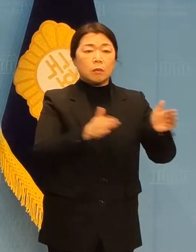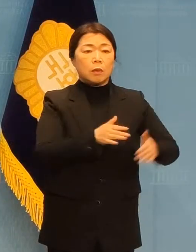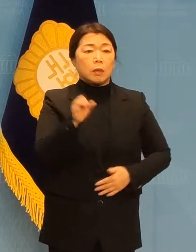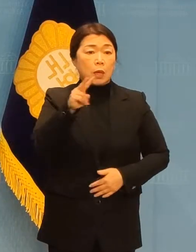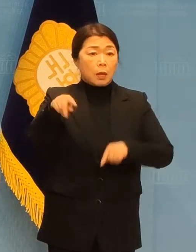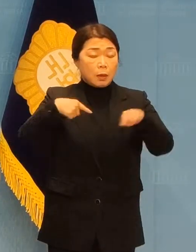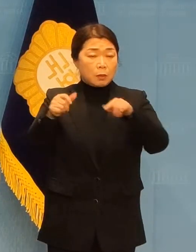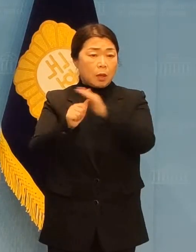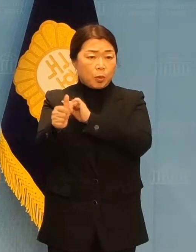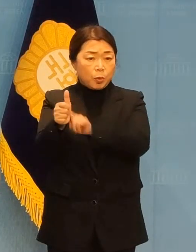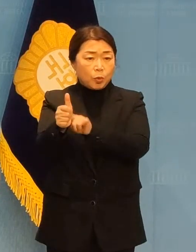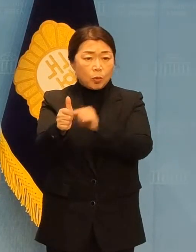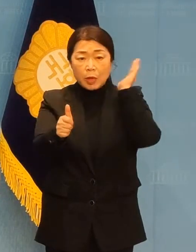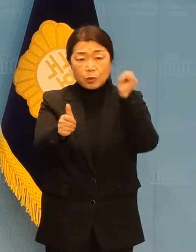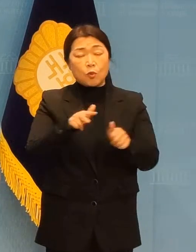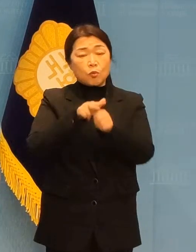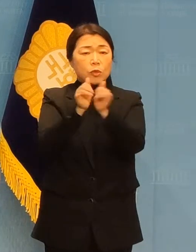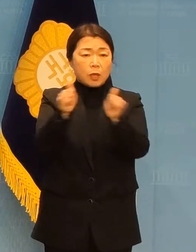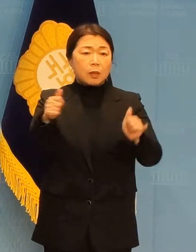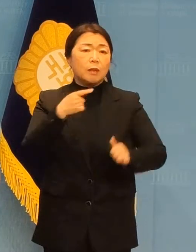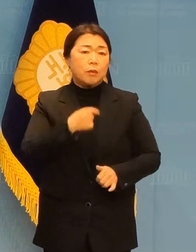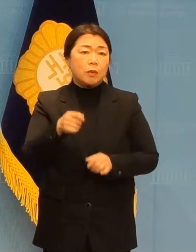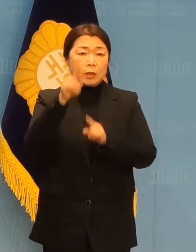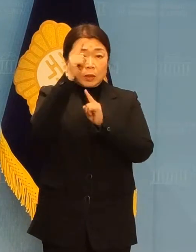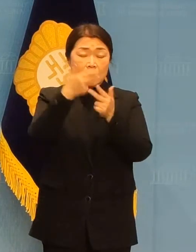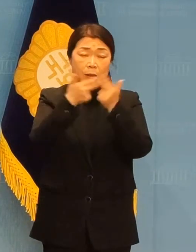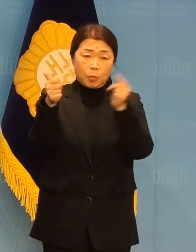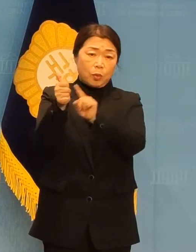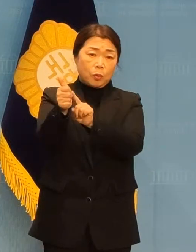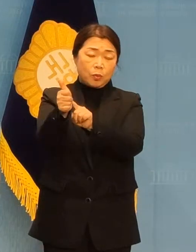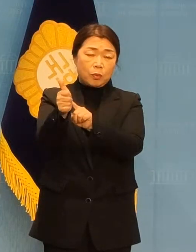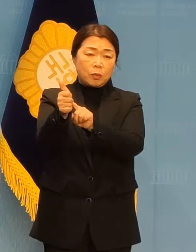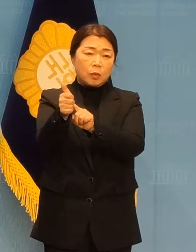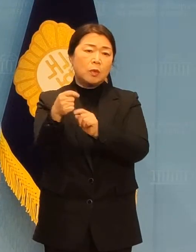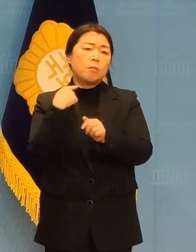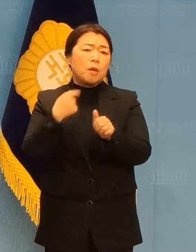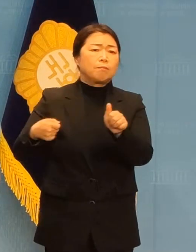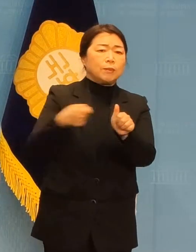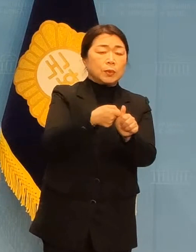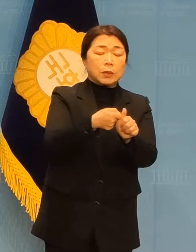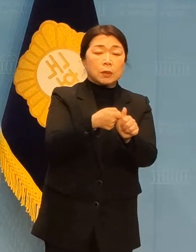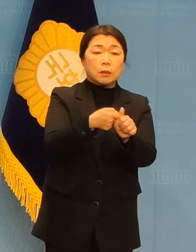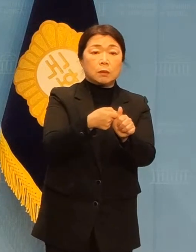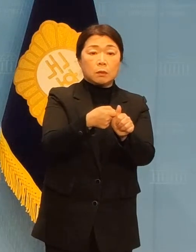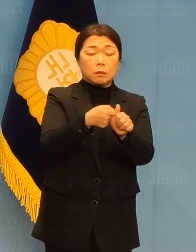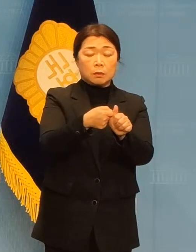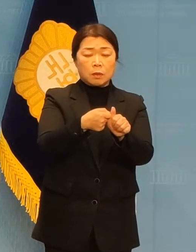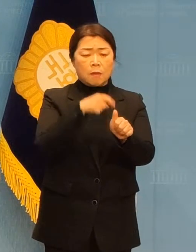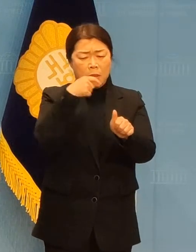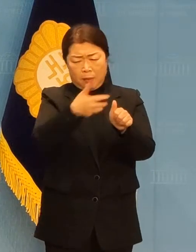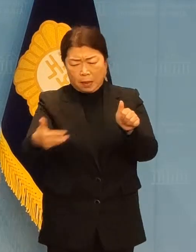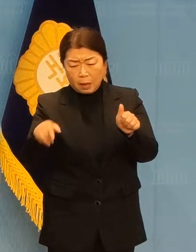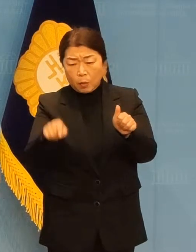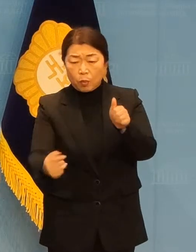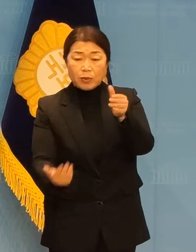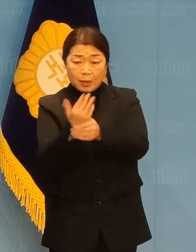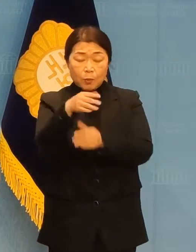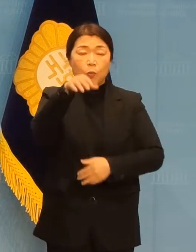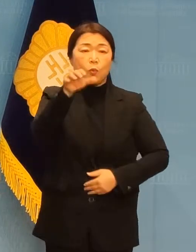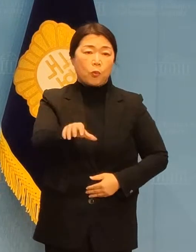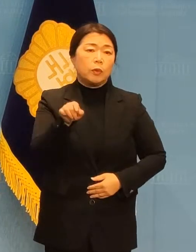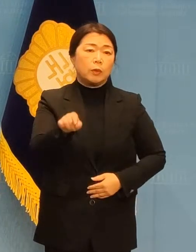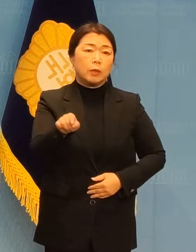대표이자 유력 대선 주자인 이재명 대표에 대한 암살 행위, 정치 테러가 발생한 그